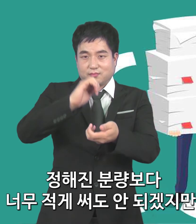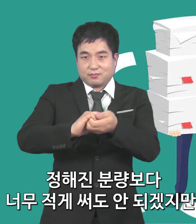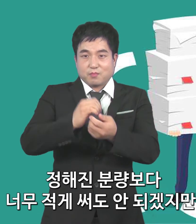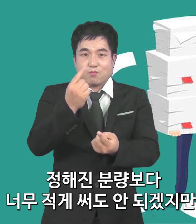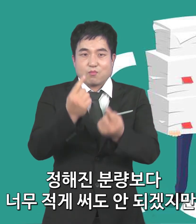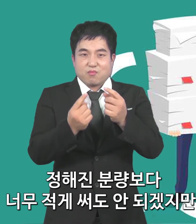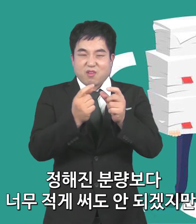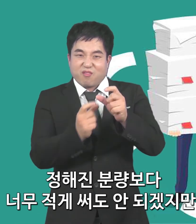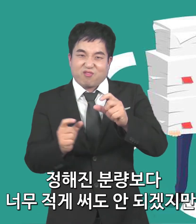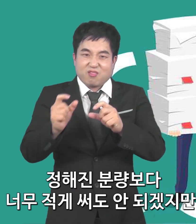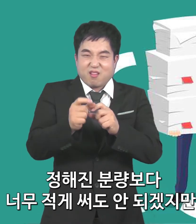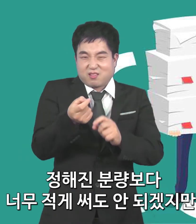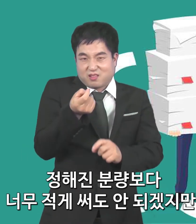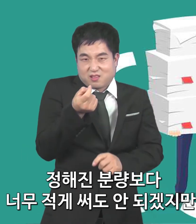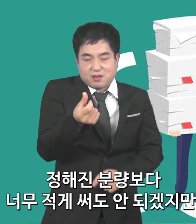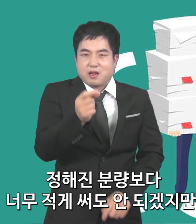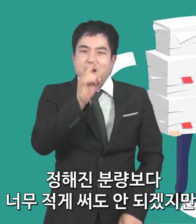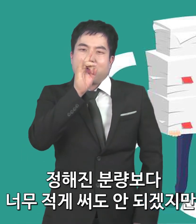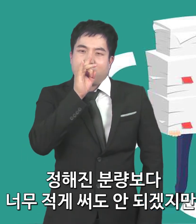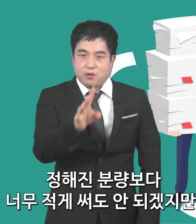정해진 분량보다 너무 적게 써도 안 되겠지만